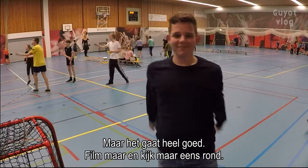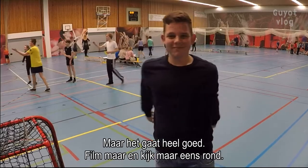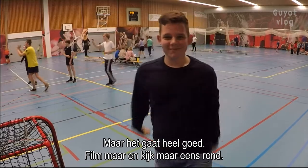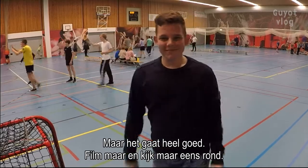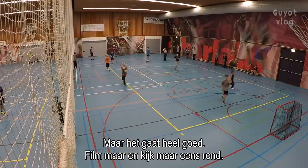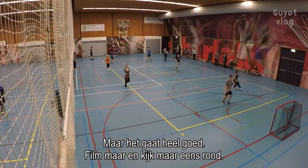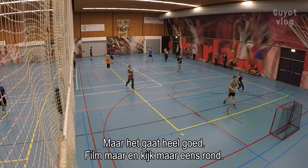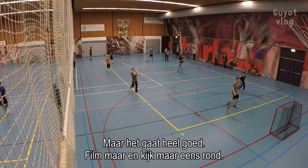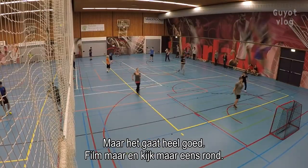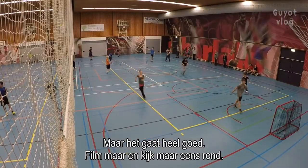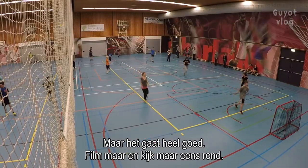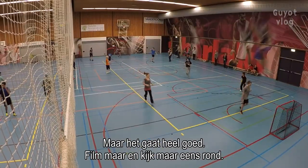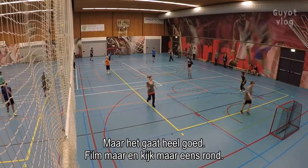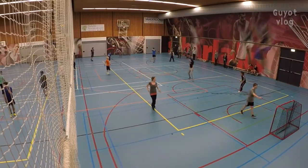en kijk maar eens rond.